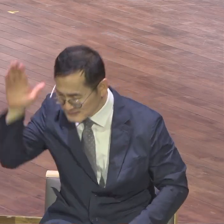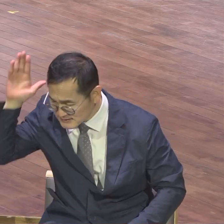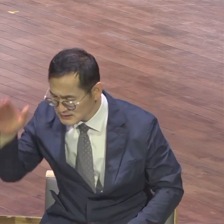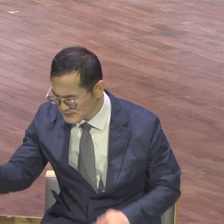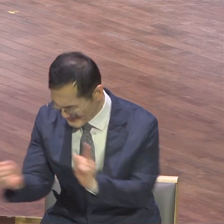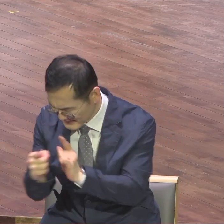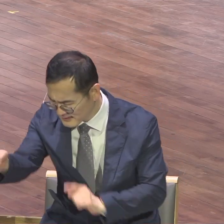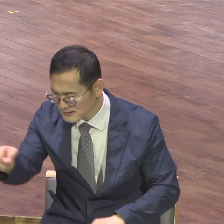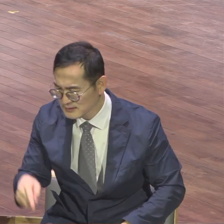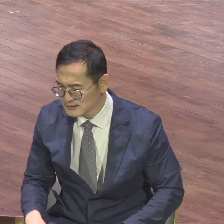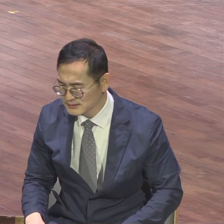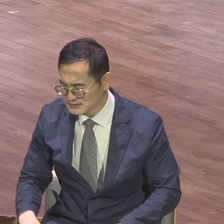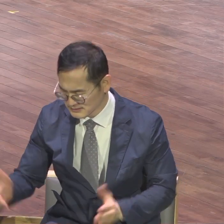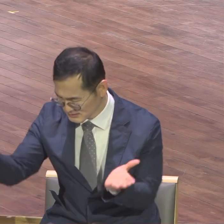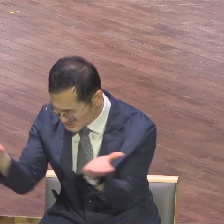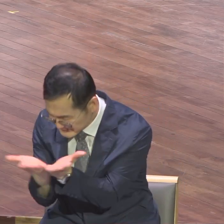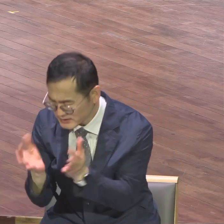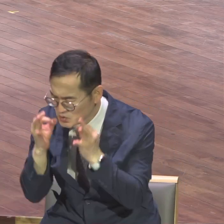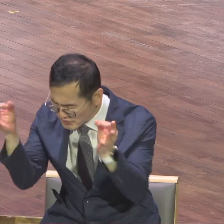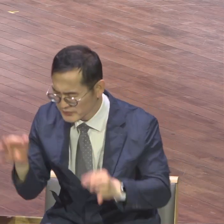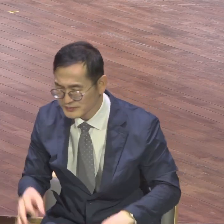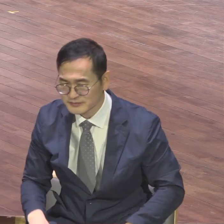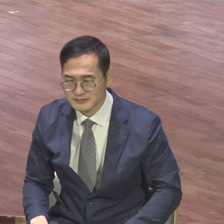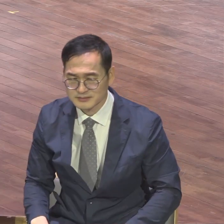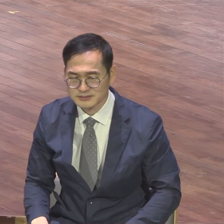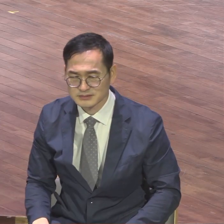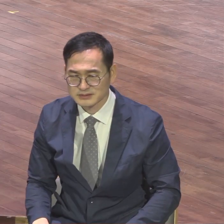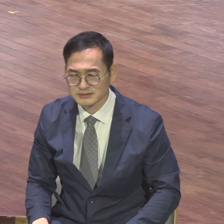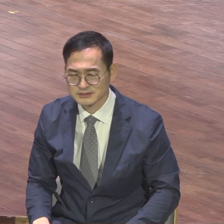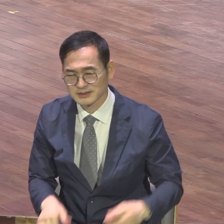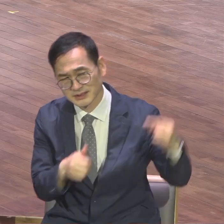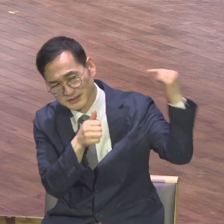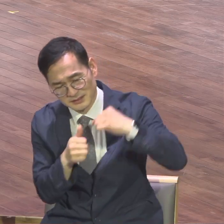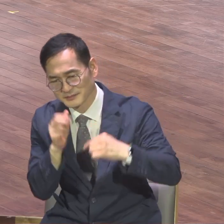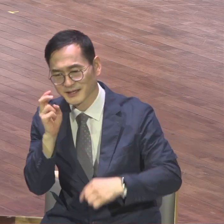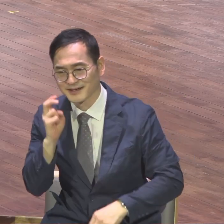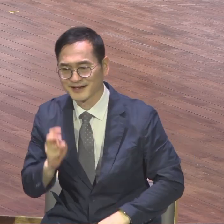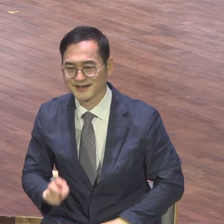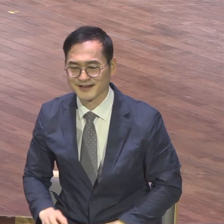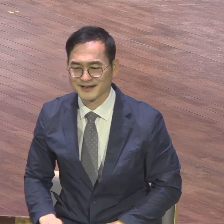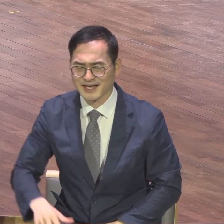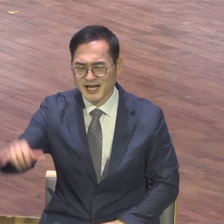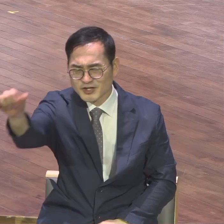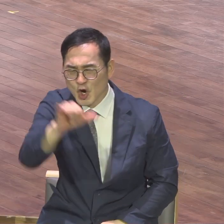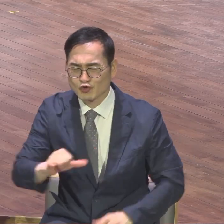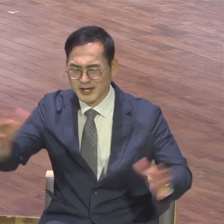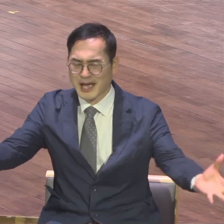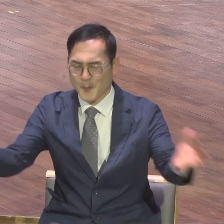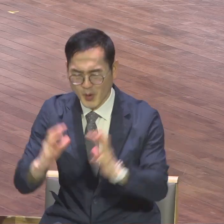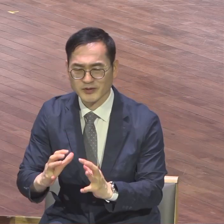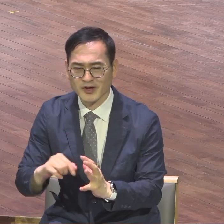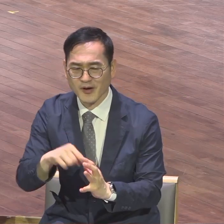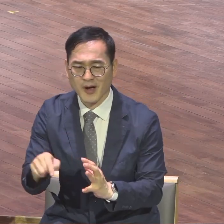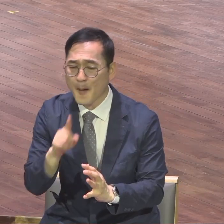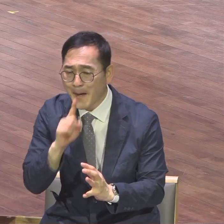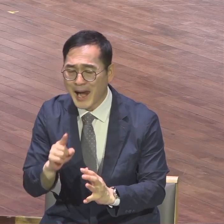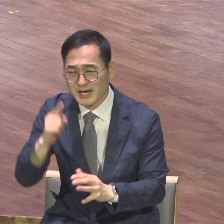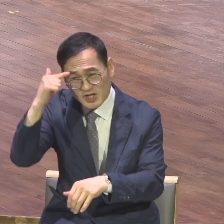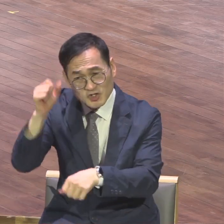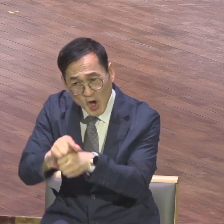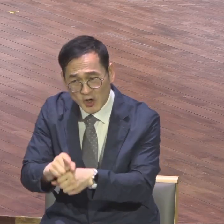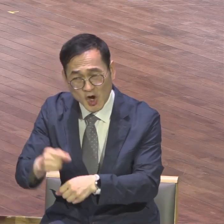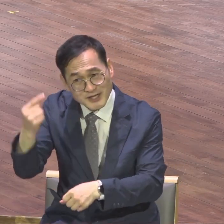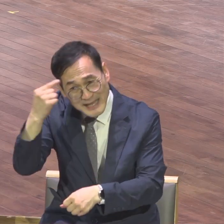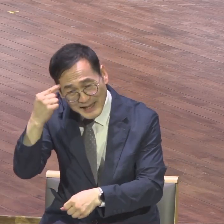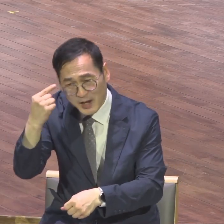아멘. 맞추세요. 사도 팔도 강산 다 모였어요. 말, 언어, 표현, 방법 다 달라요. 생긴